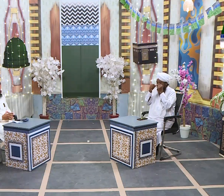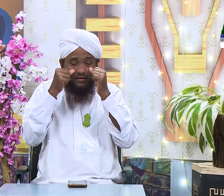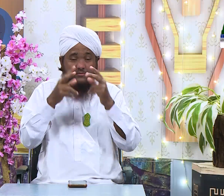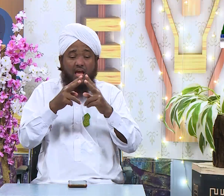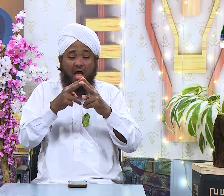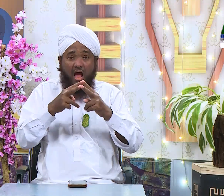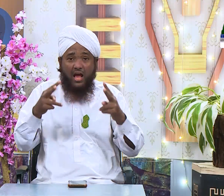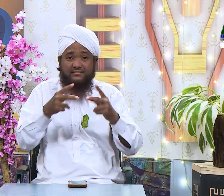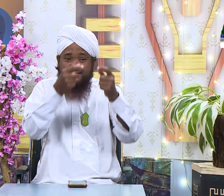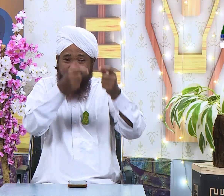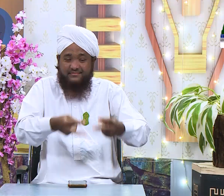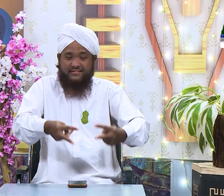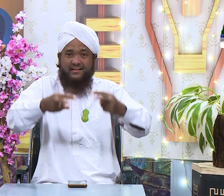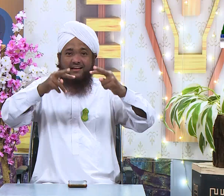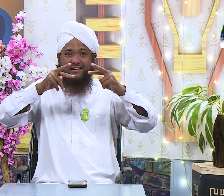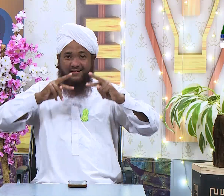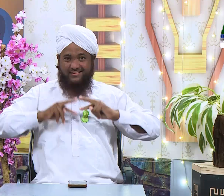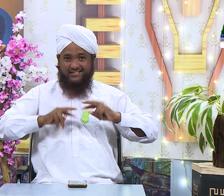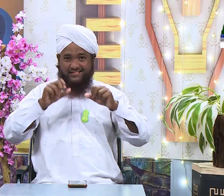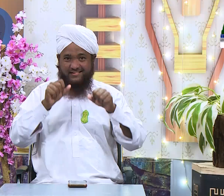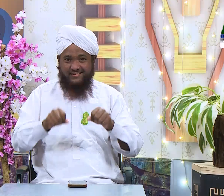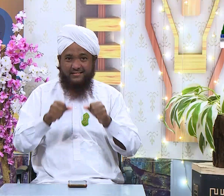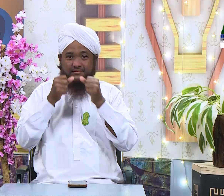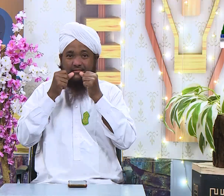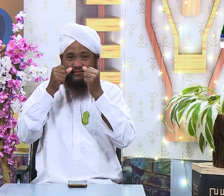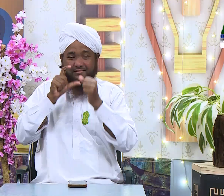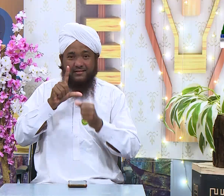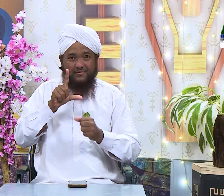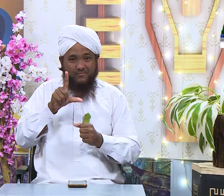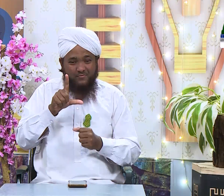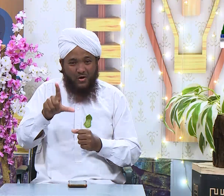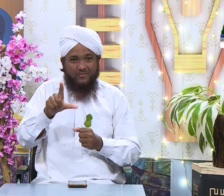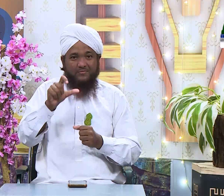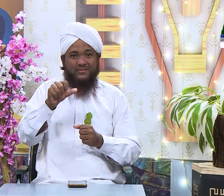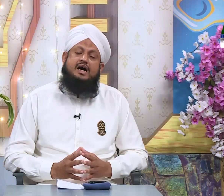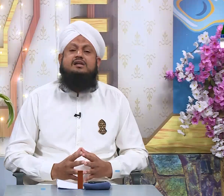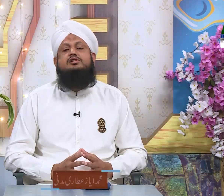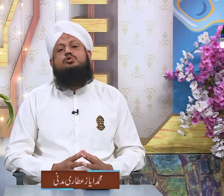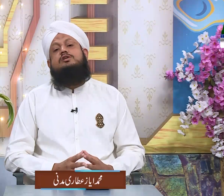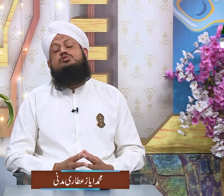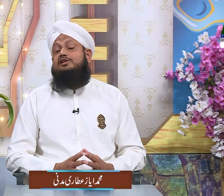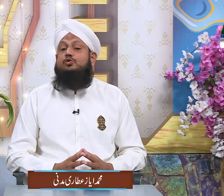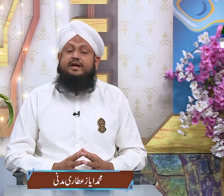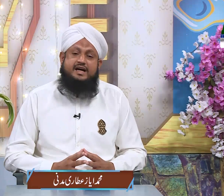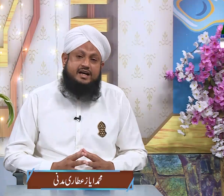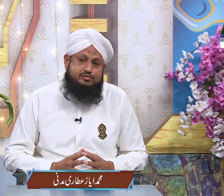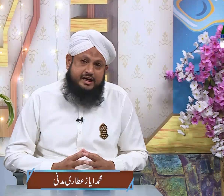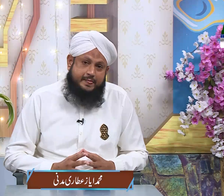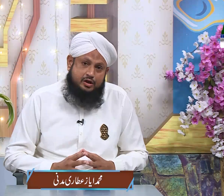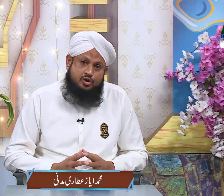نبی پاک صلی اللہ علیہ وسلم کا قرب اس کو مل رہا ہے، اس سے بڑھ کر کیا ہوگا؟ آج سے 1400 صدیوں پہلے اگر ہم جائیں